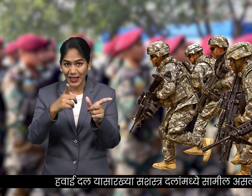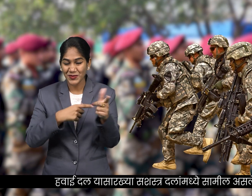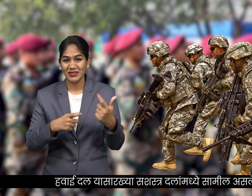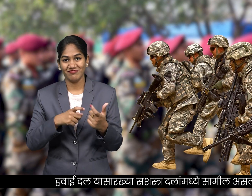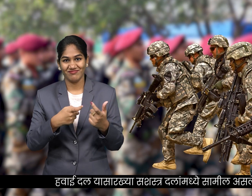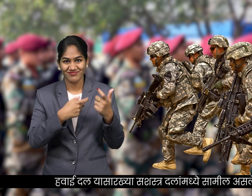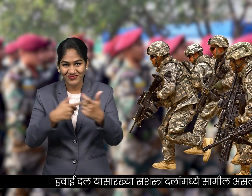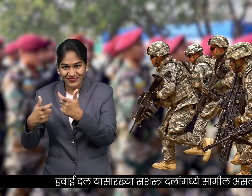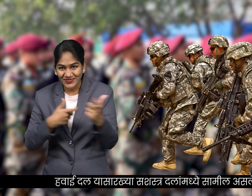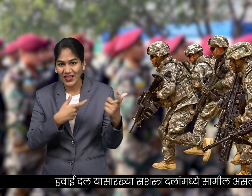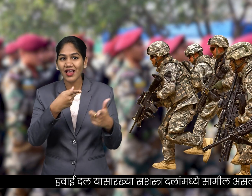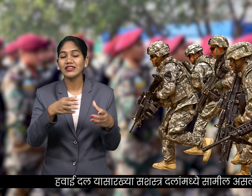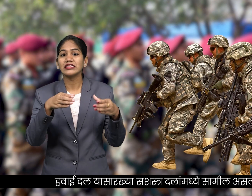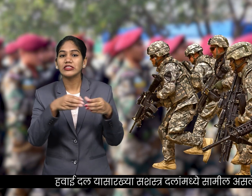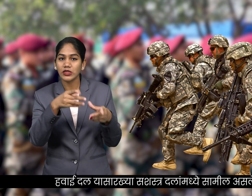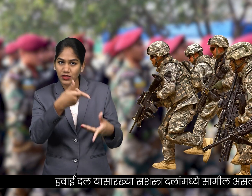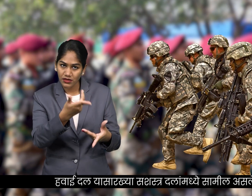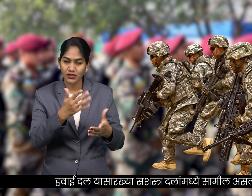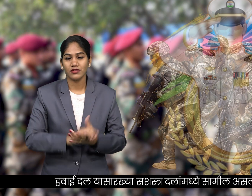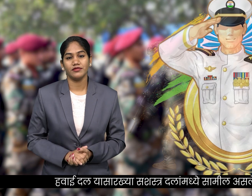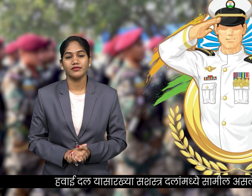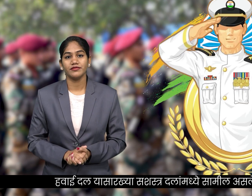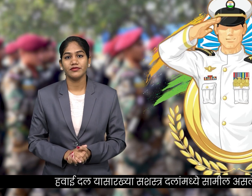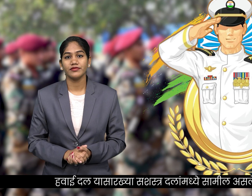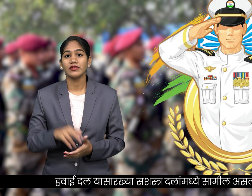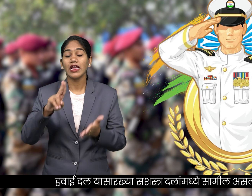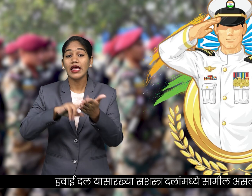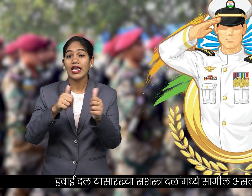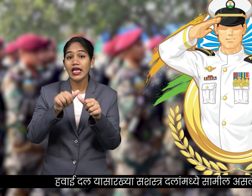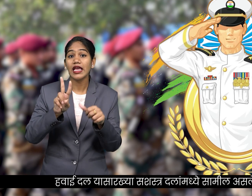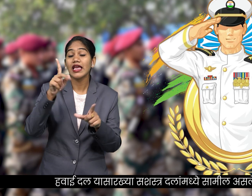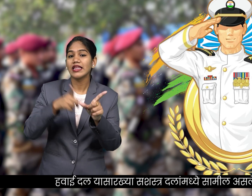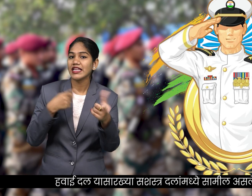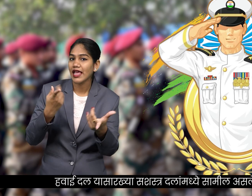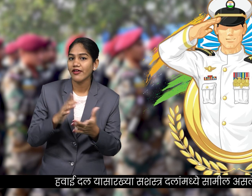हवाई दल यासारख्या सशस्त्र दलांमध्ये सामील असलेले लोक.